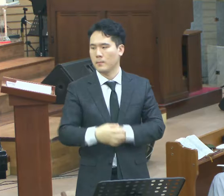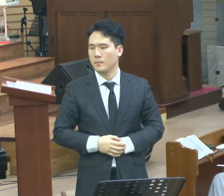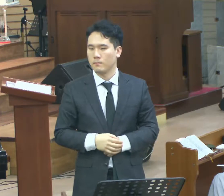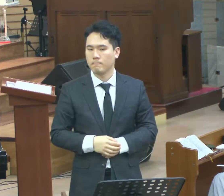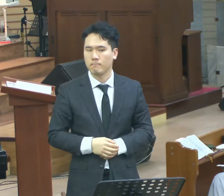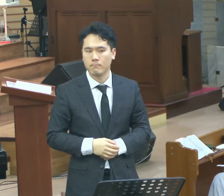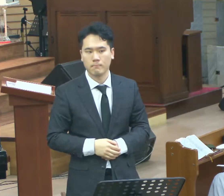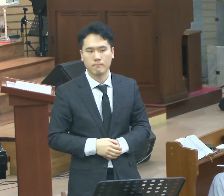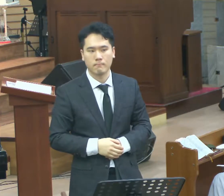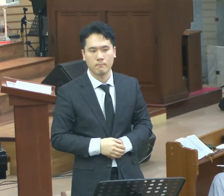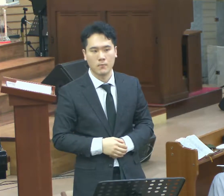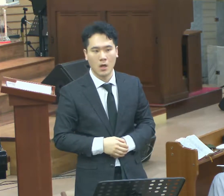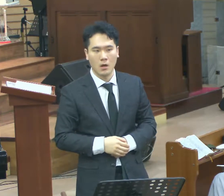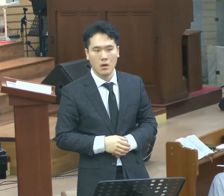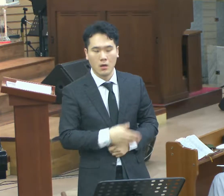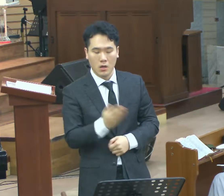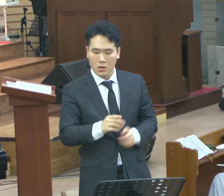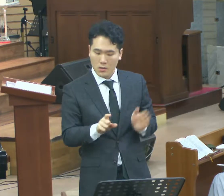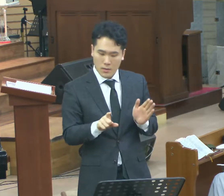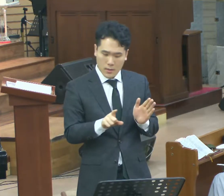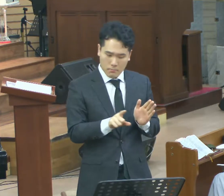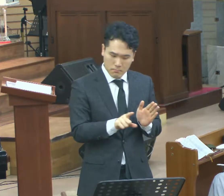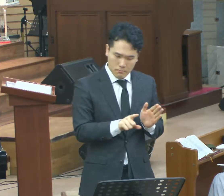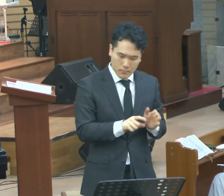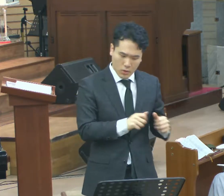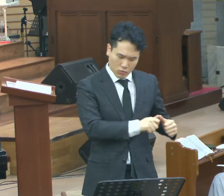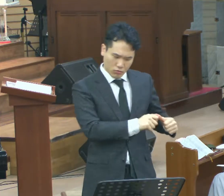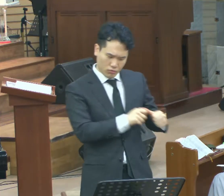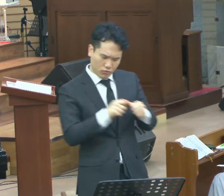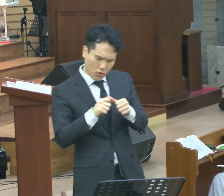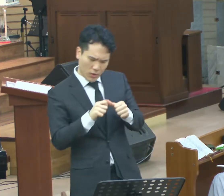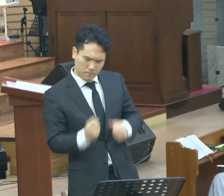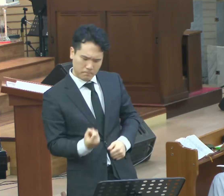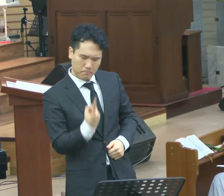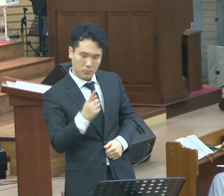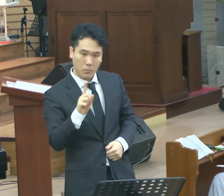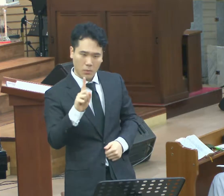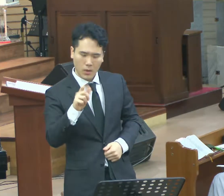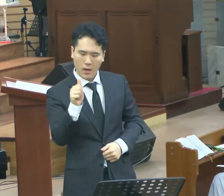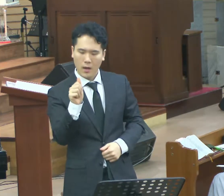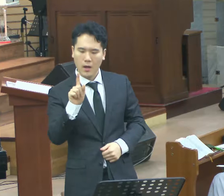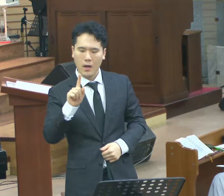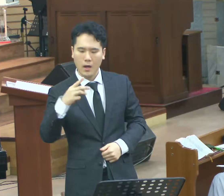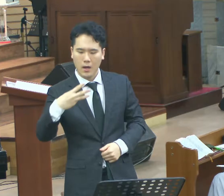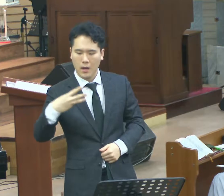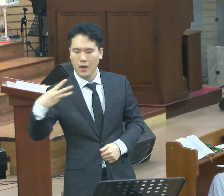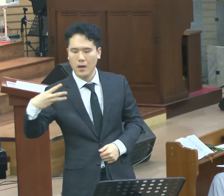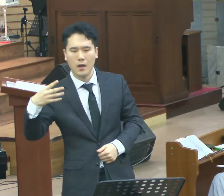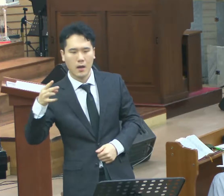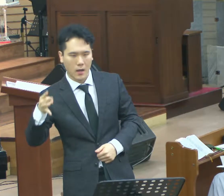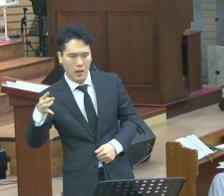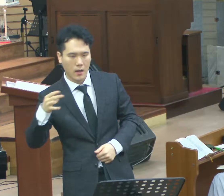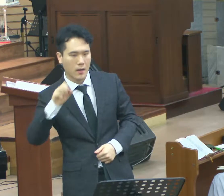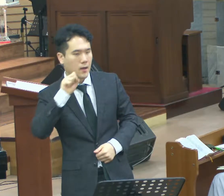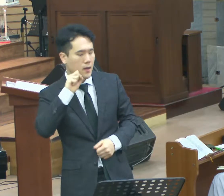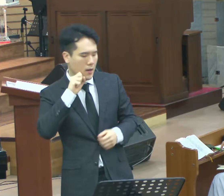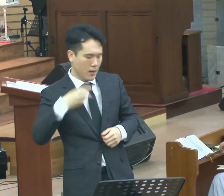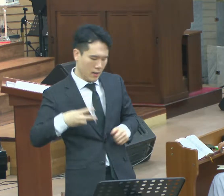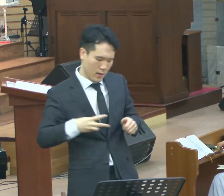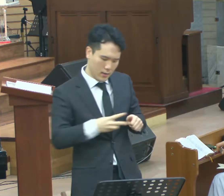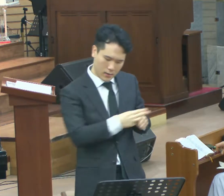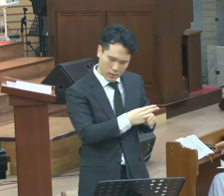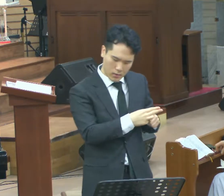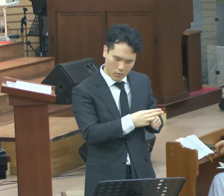것의 절대적인 조건인가 하는 질문이 끊임없이 교회 앞에 나올 때 바울은 할례는